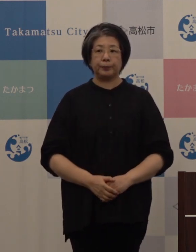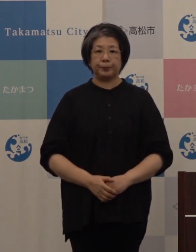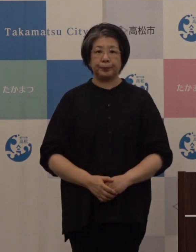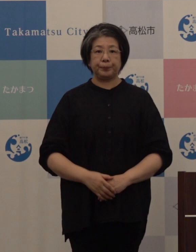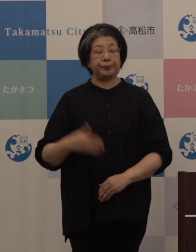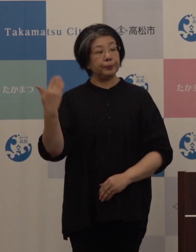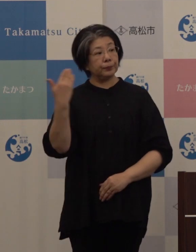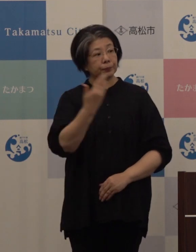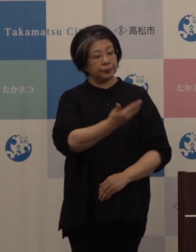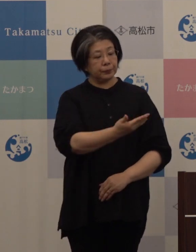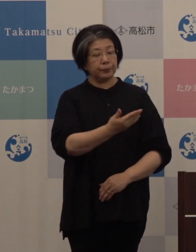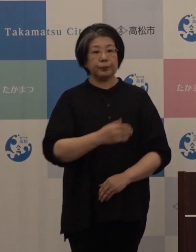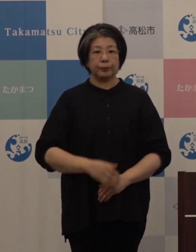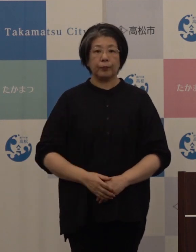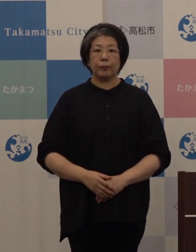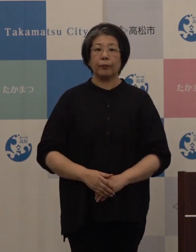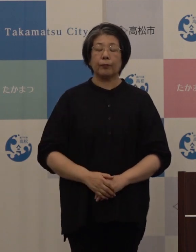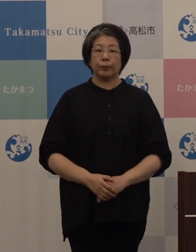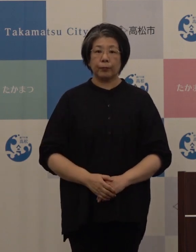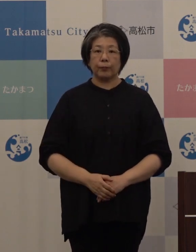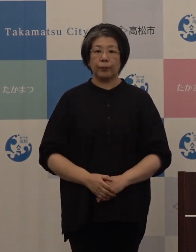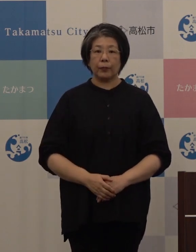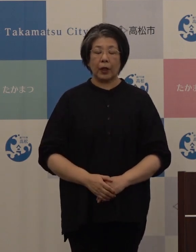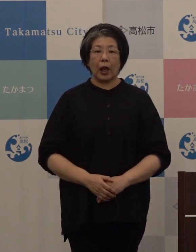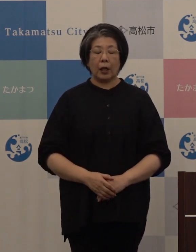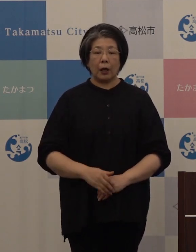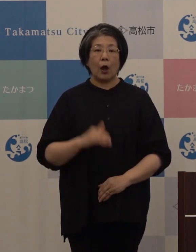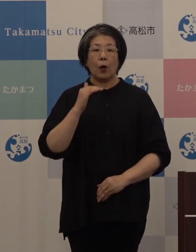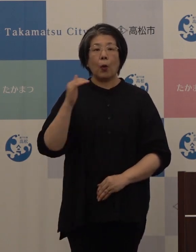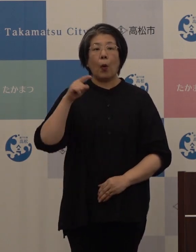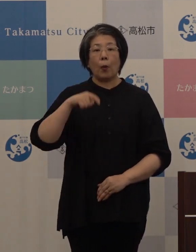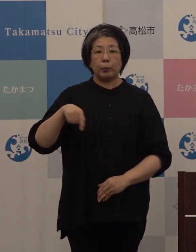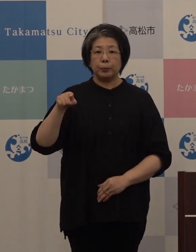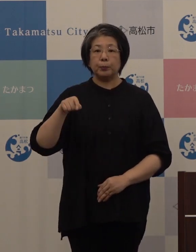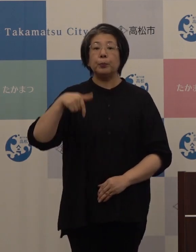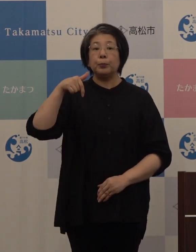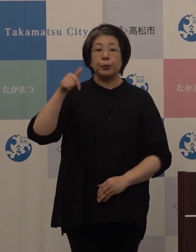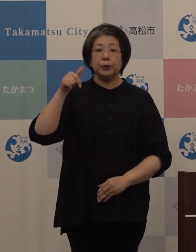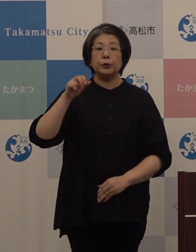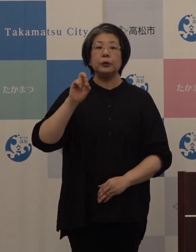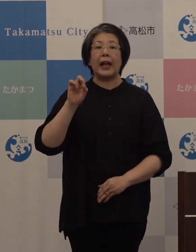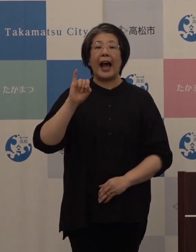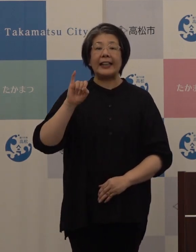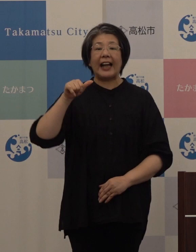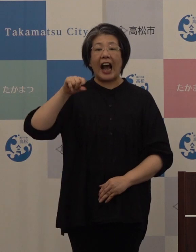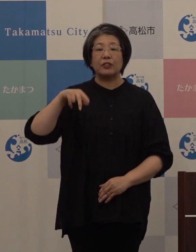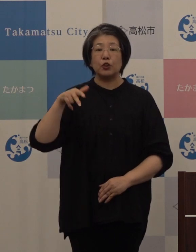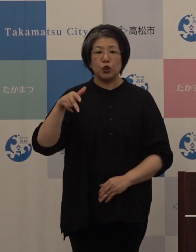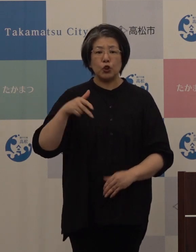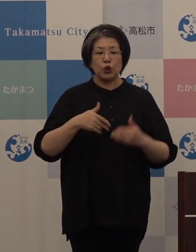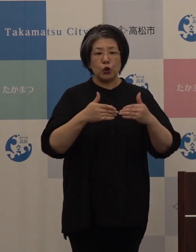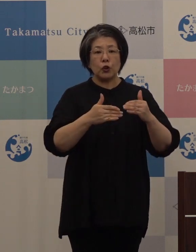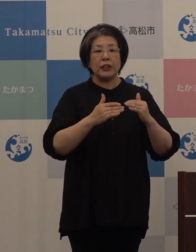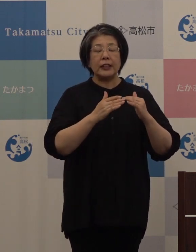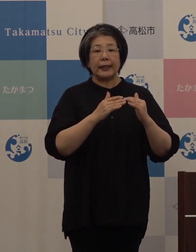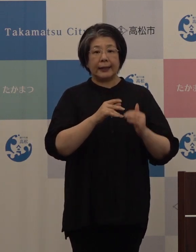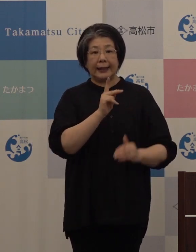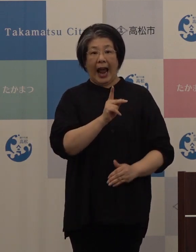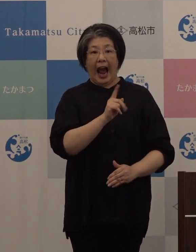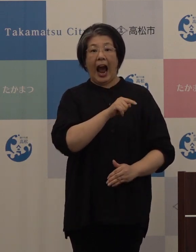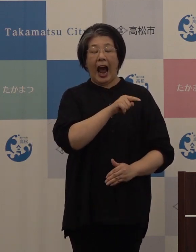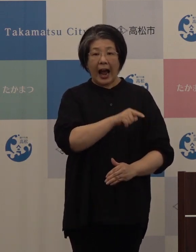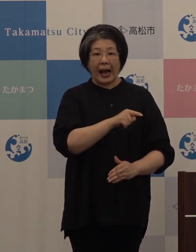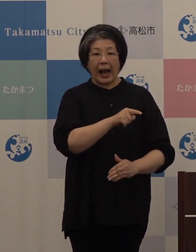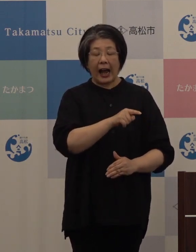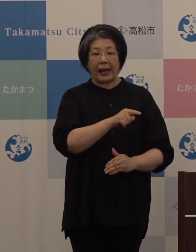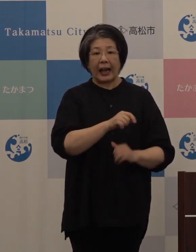くまでその、コンプライアンス推進課が職員から聞き取った内容については、市長として把握されているということですね。 わかりました。です